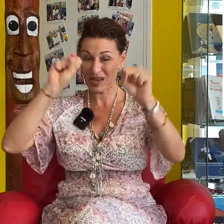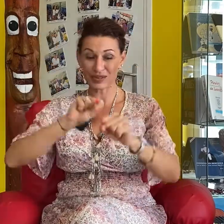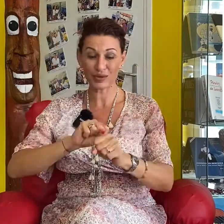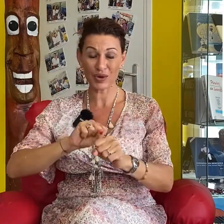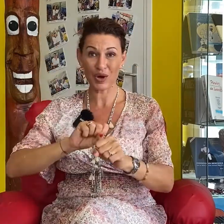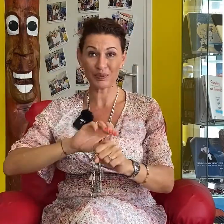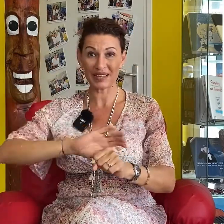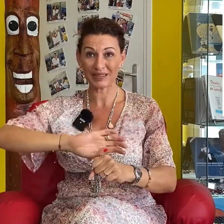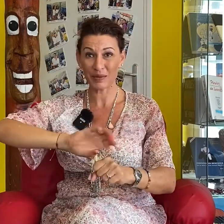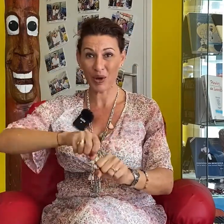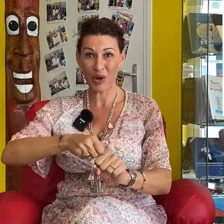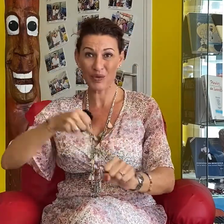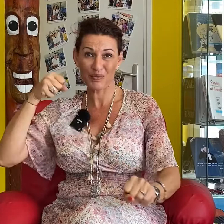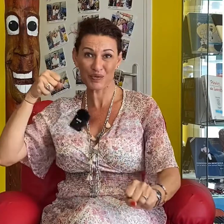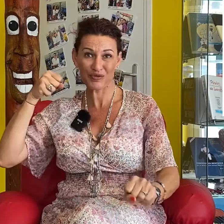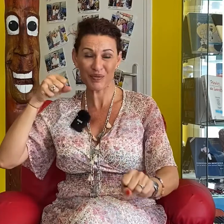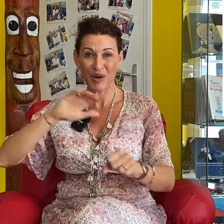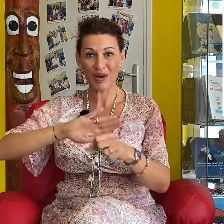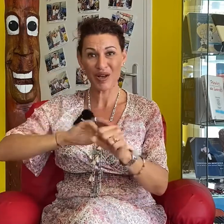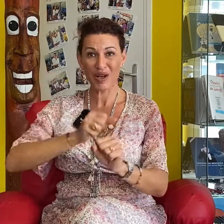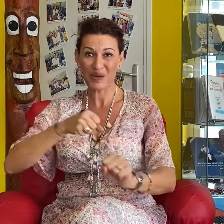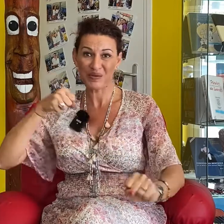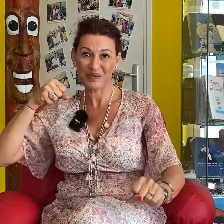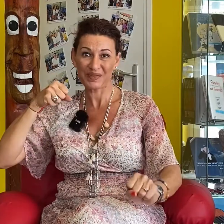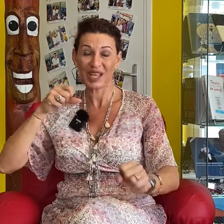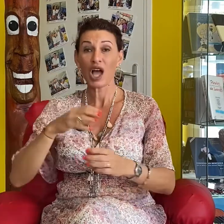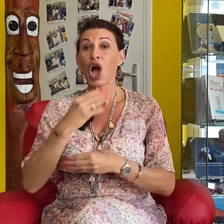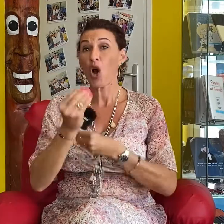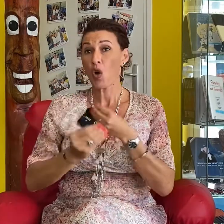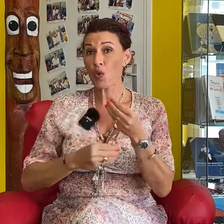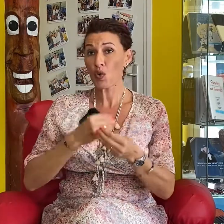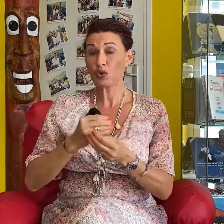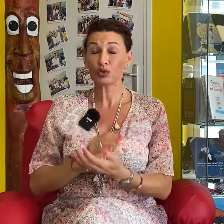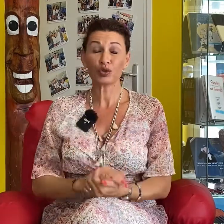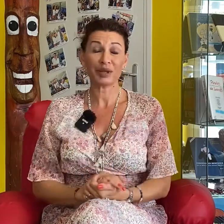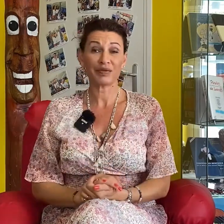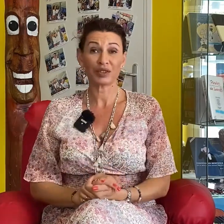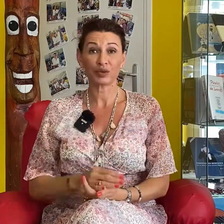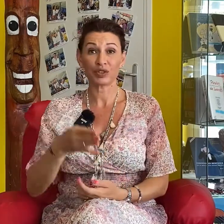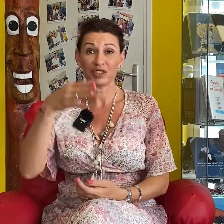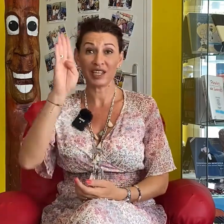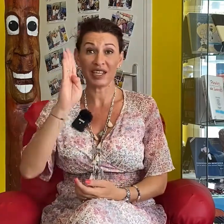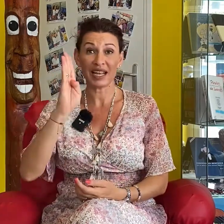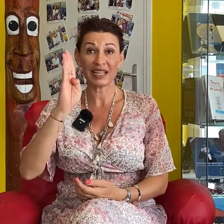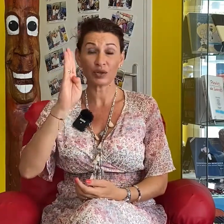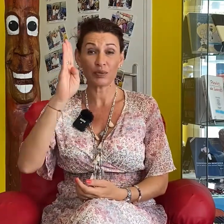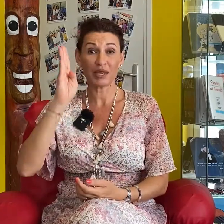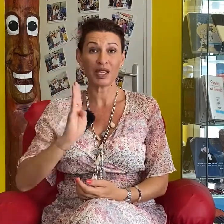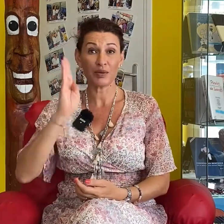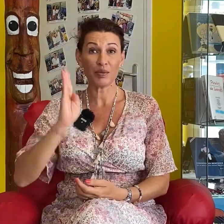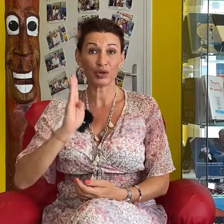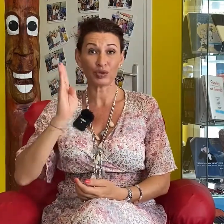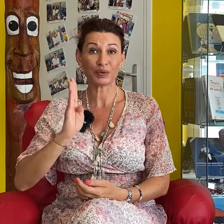Configuration, emplacement, mouvement. Ou, deuxième façon de signer, la lettre B, Bordeaux.